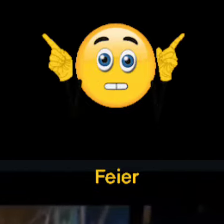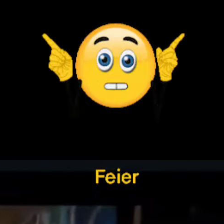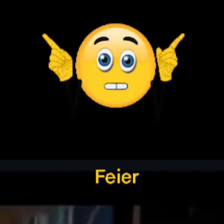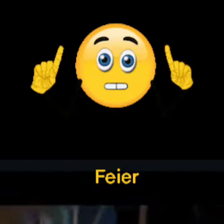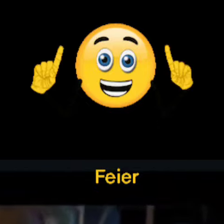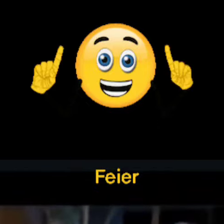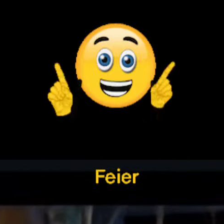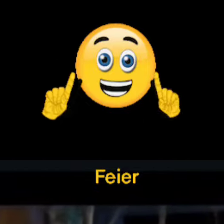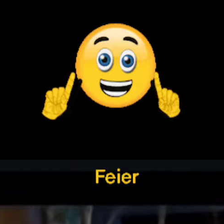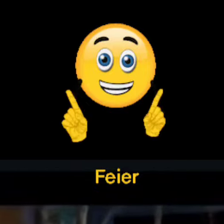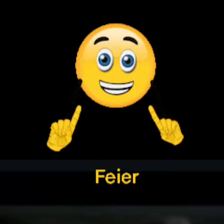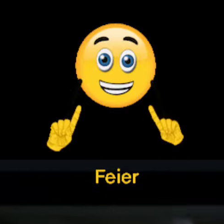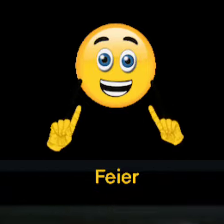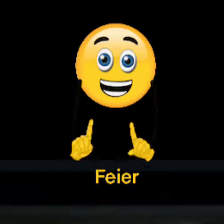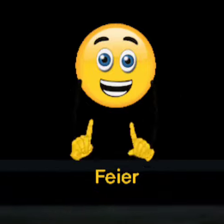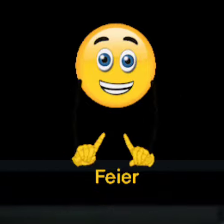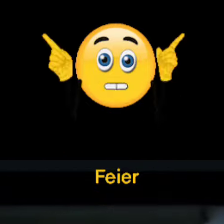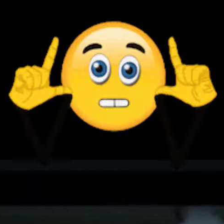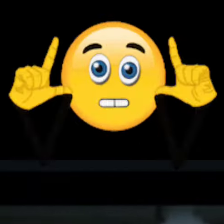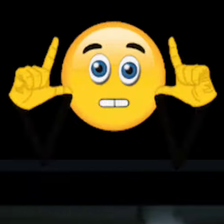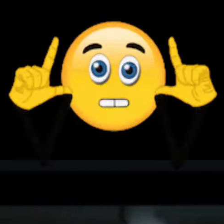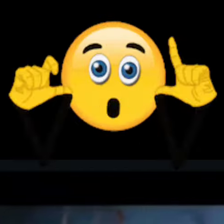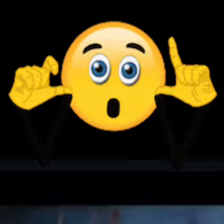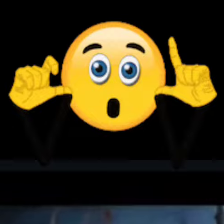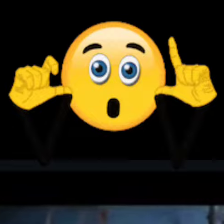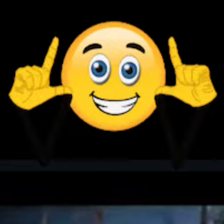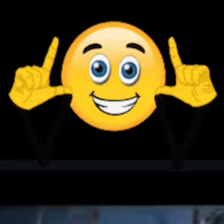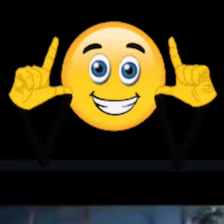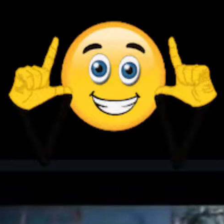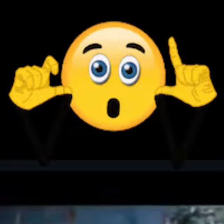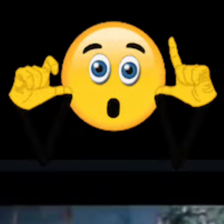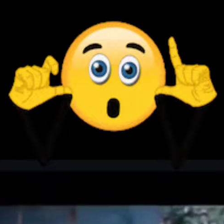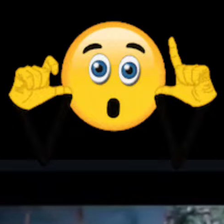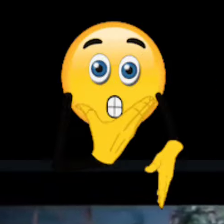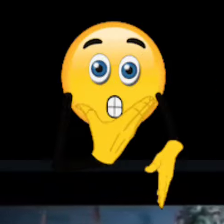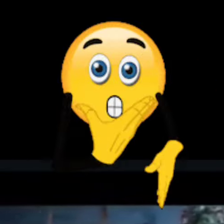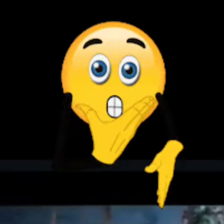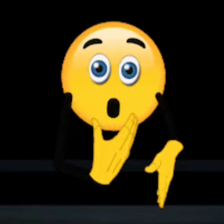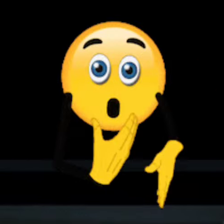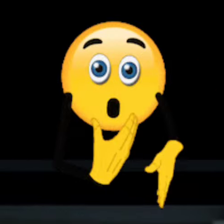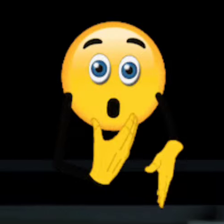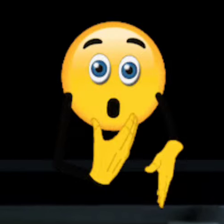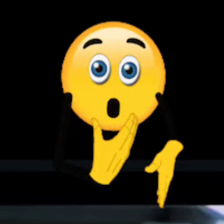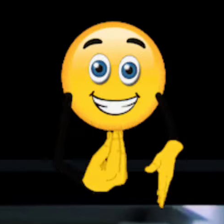ஊமையானால் நாணம் மொழியாகும். ஓசை தூங்கும்